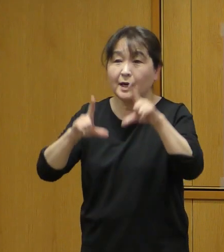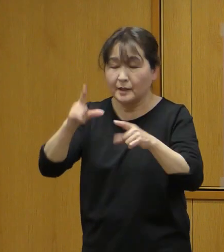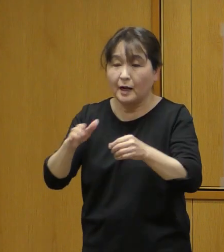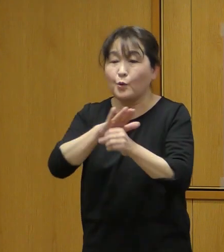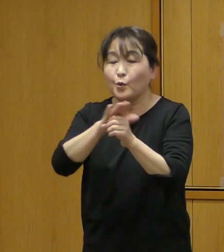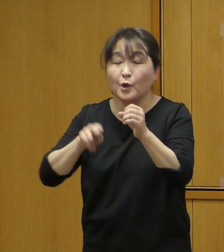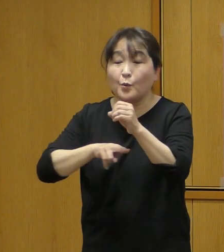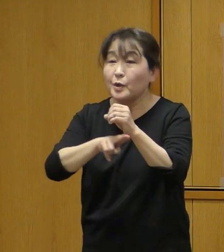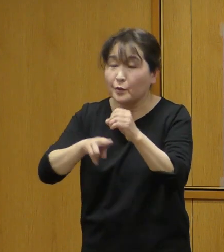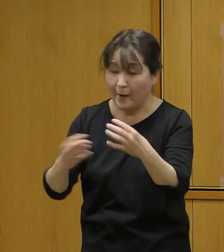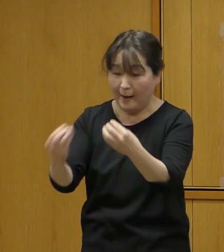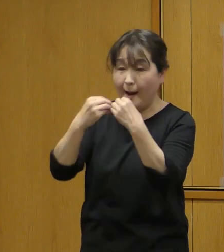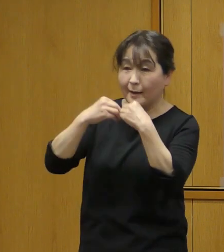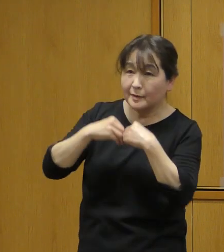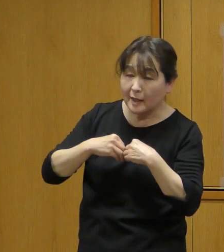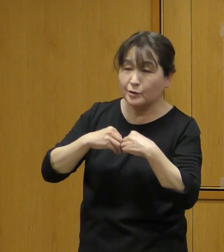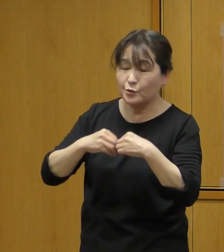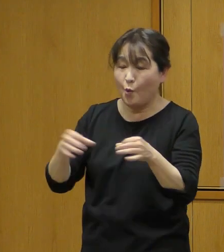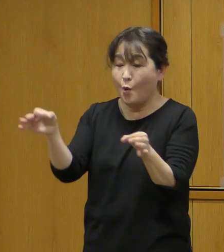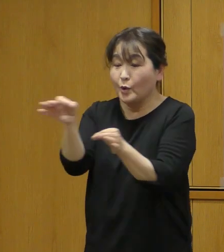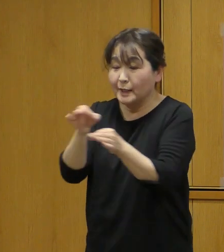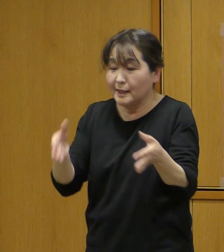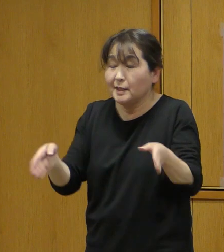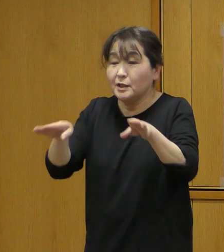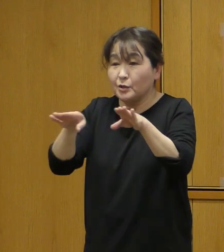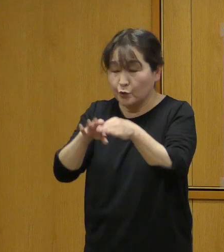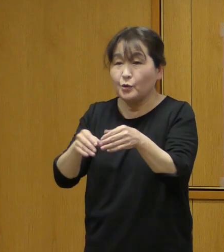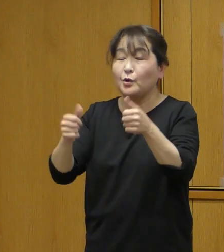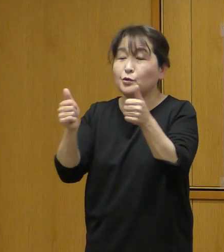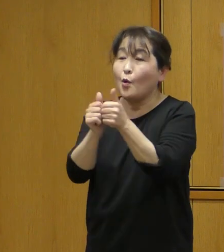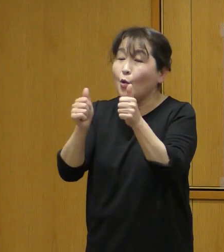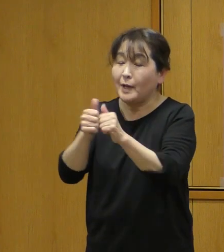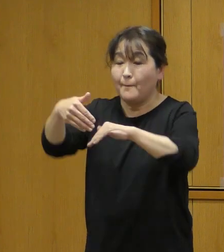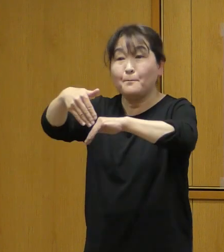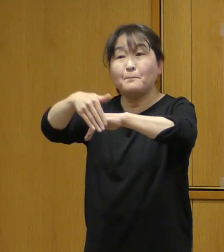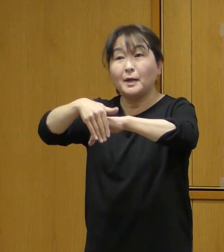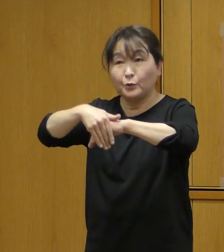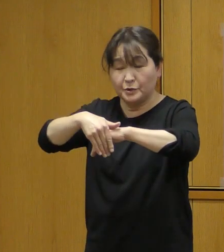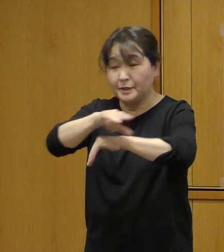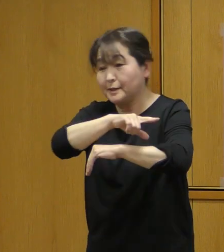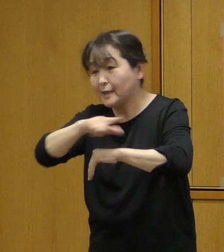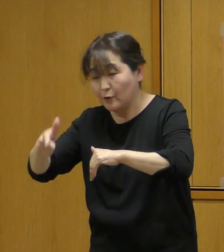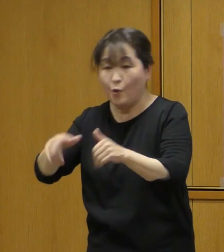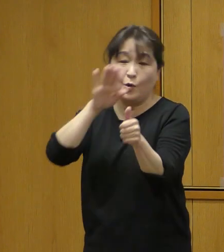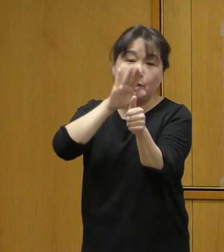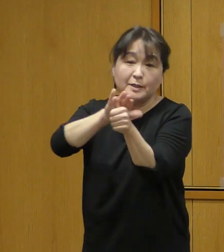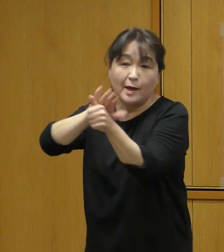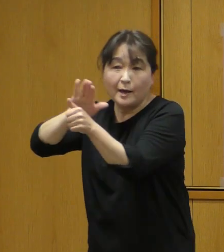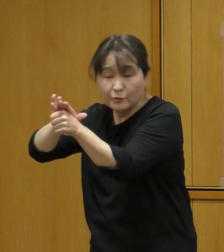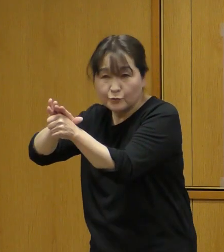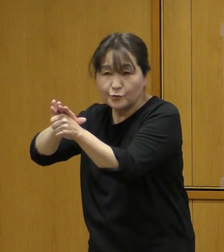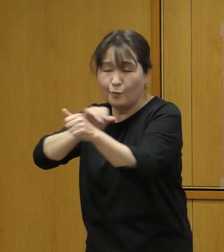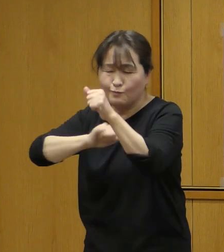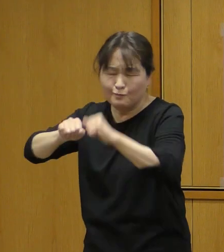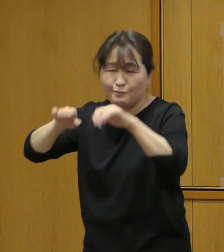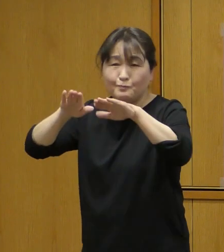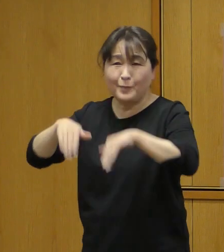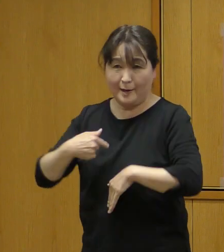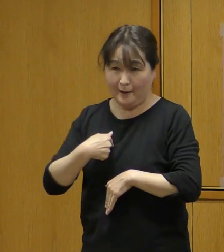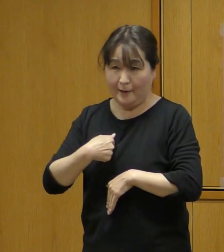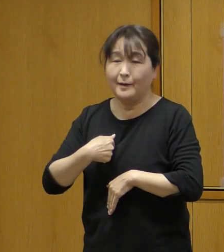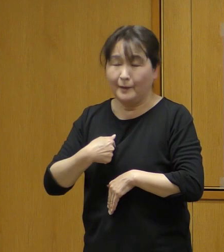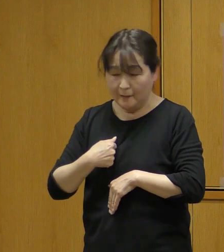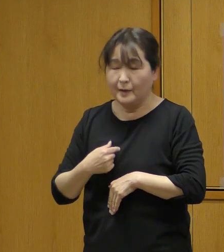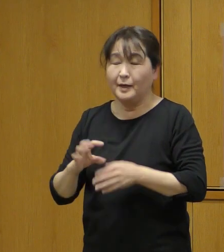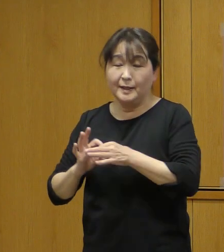わる金融相談窓口の設置などの各種支援に取り組んできたところでございますが、引